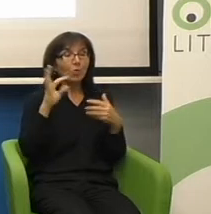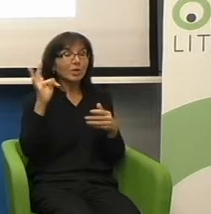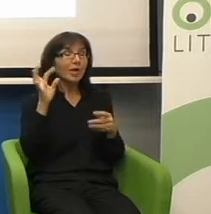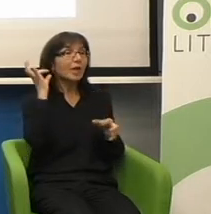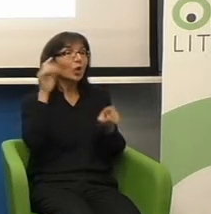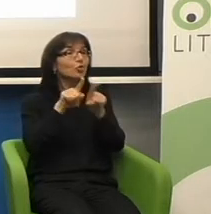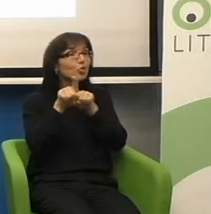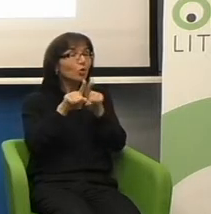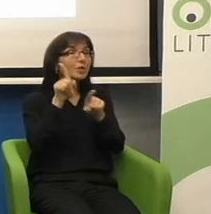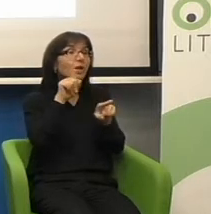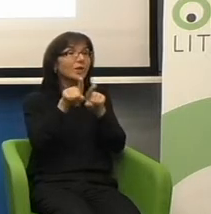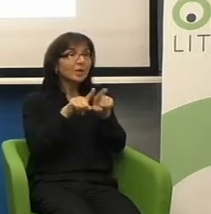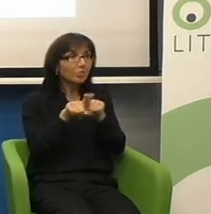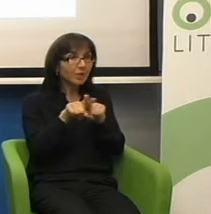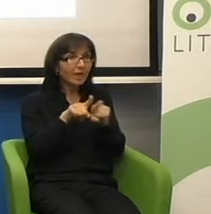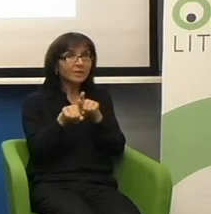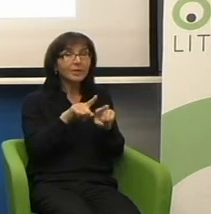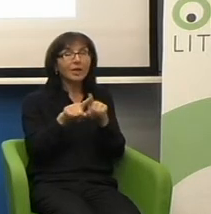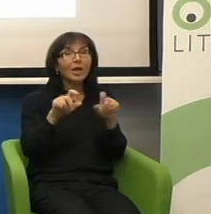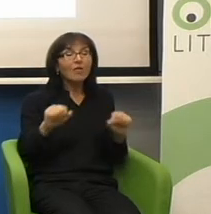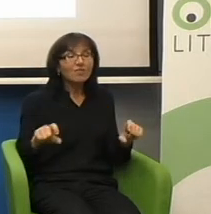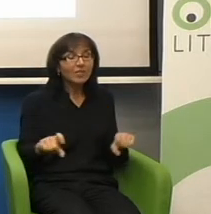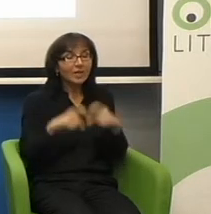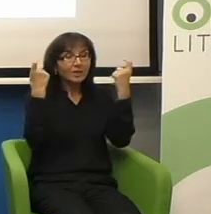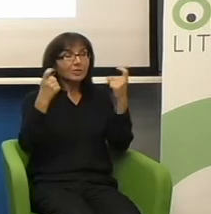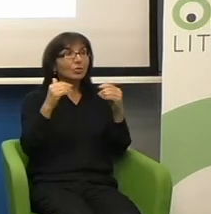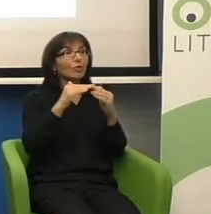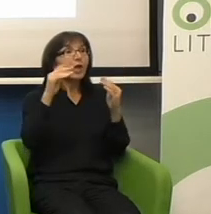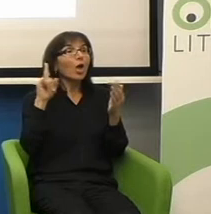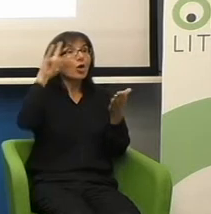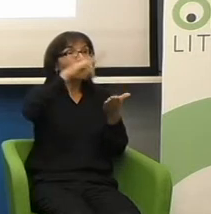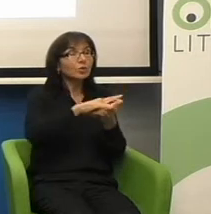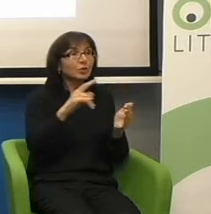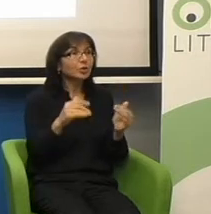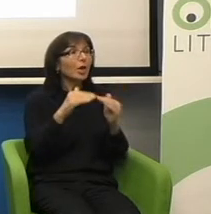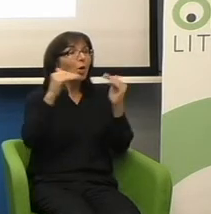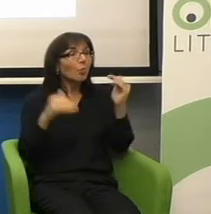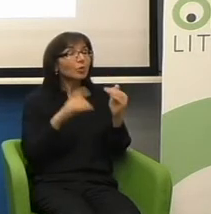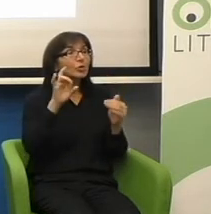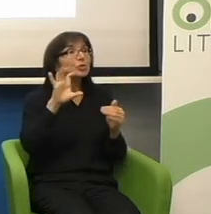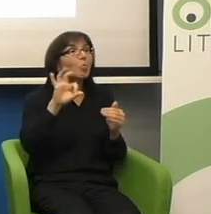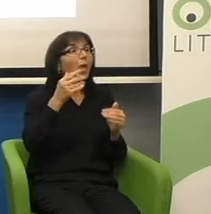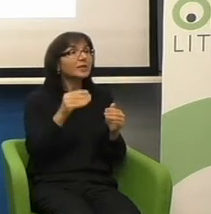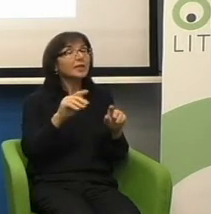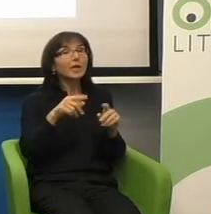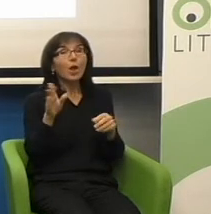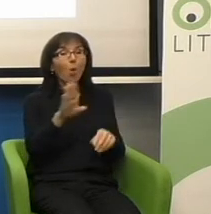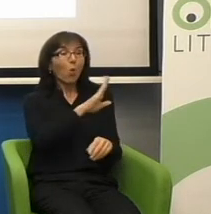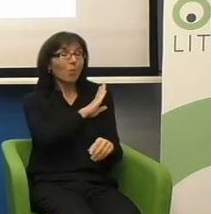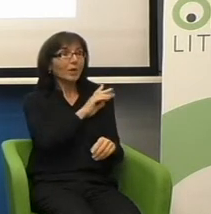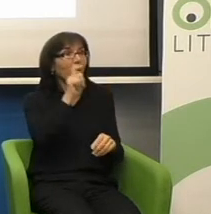Radio Swoboda tytułuje swój materiał. W katastrofie lotniczej pod Smoleńskiem zginęła Ukrainka, której życie odmieniło los